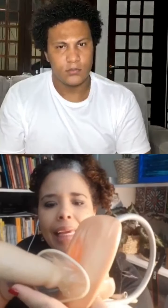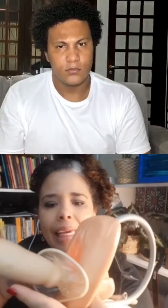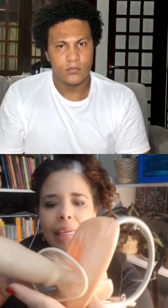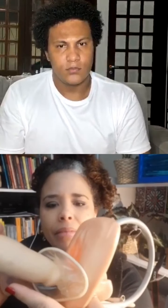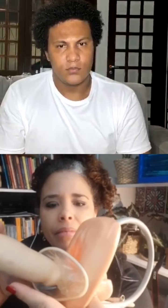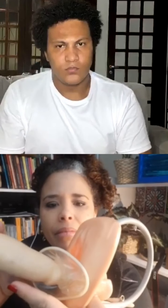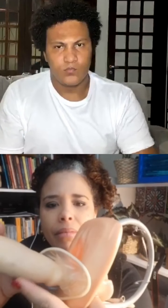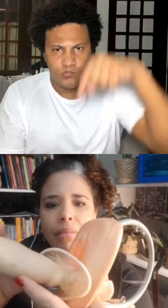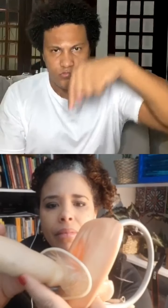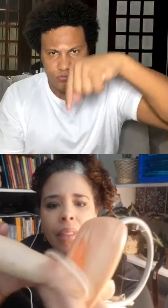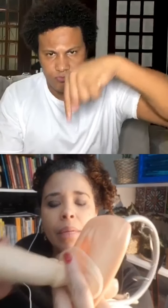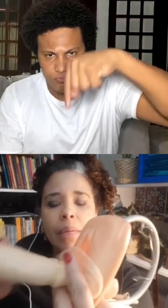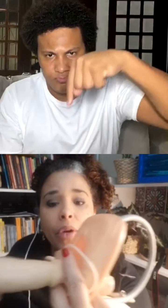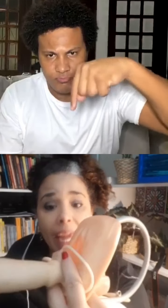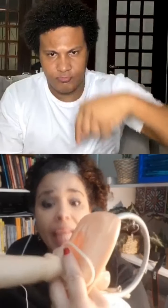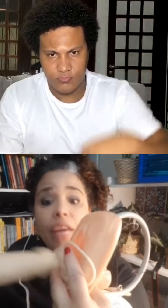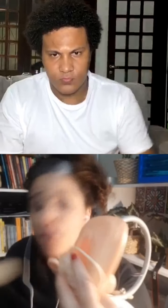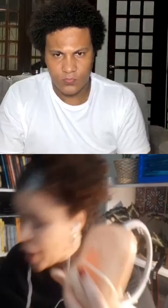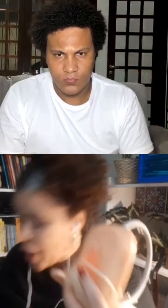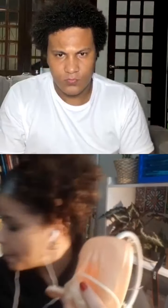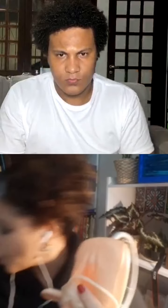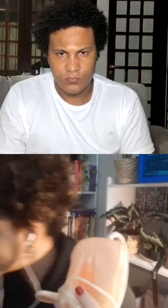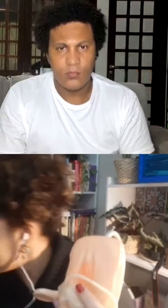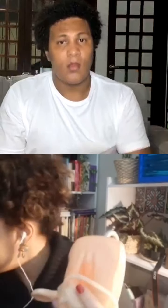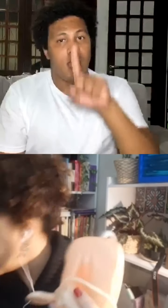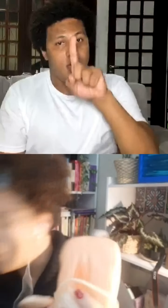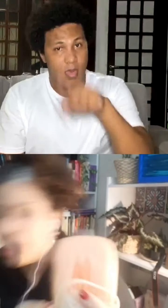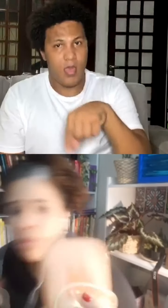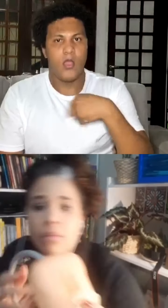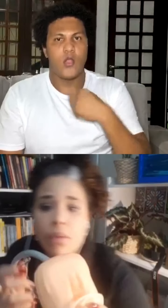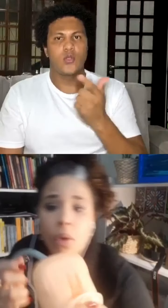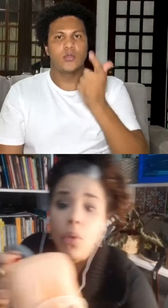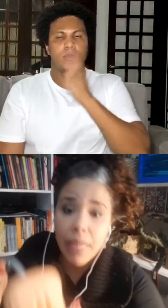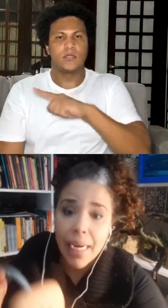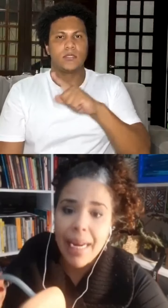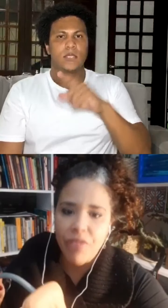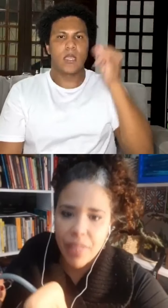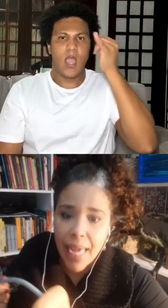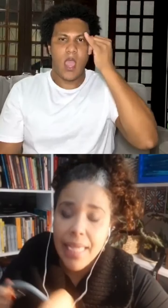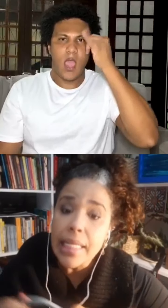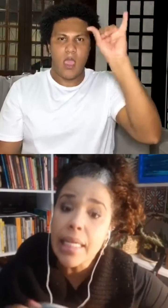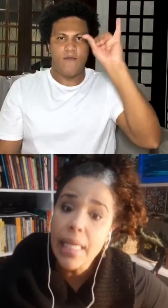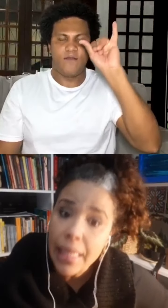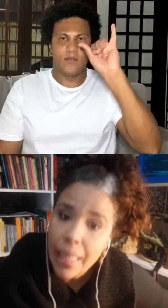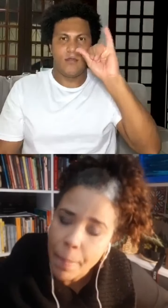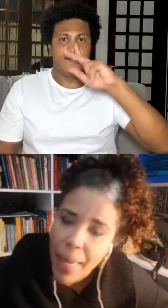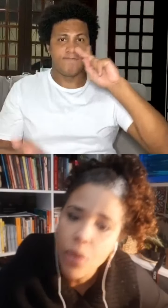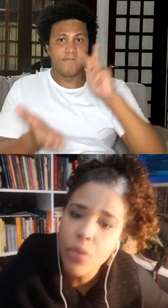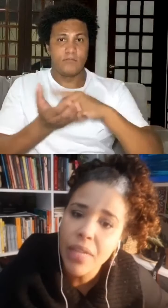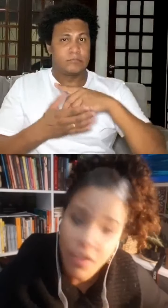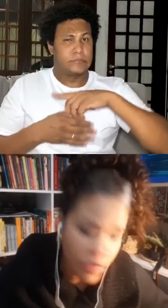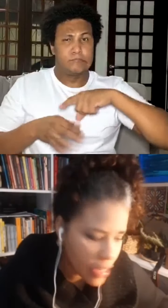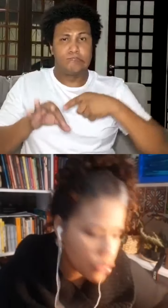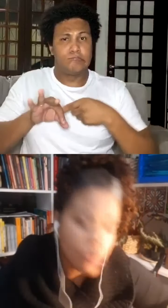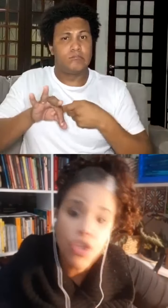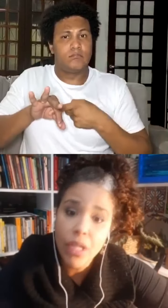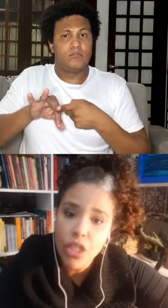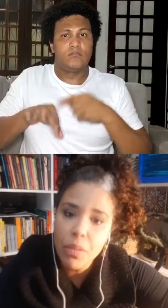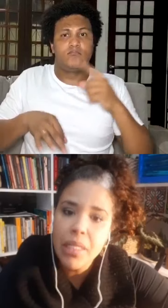aqui. Porque aí ele confere proteção contra gravidez e também contra